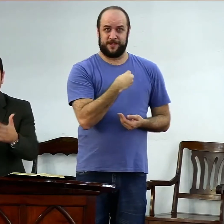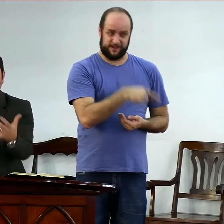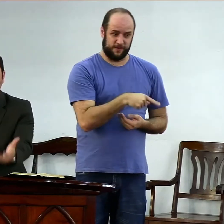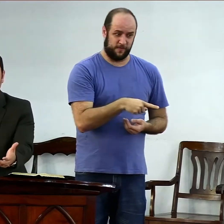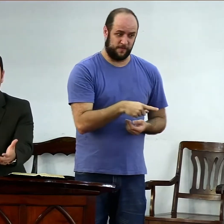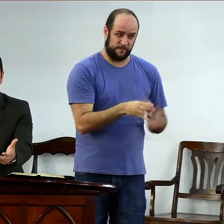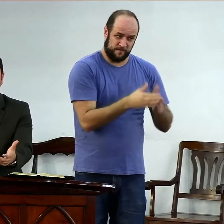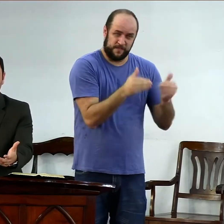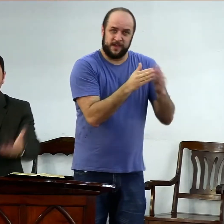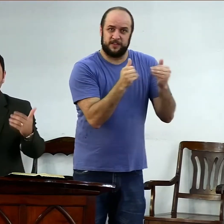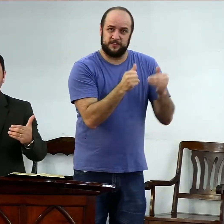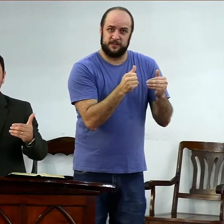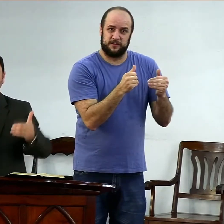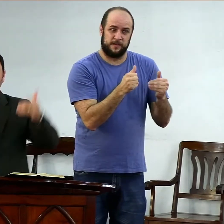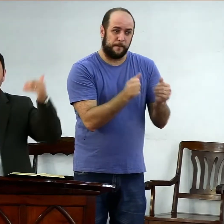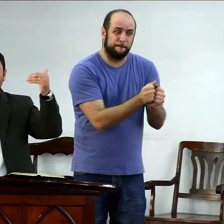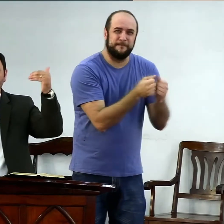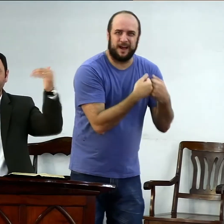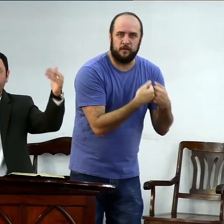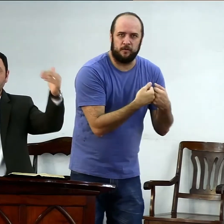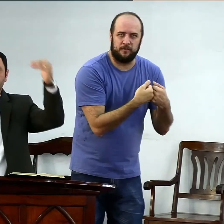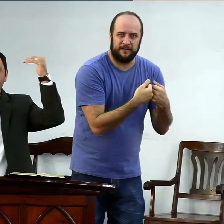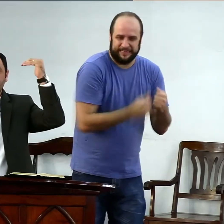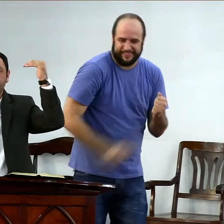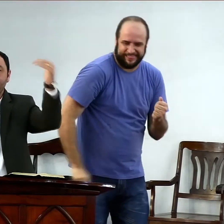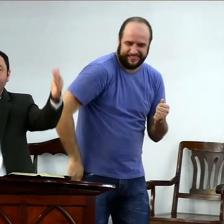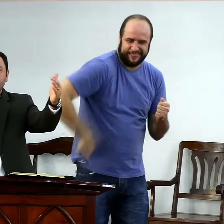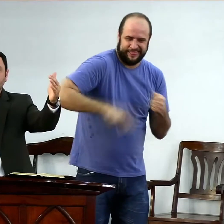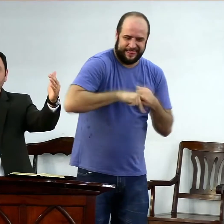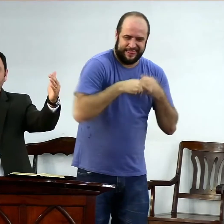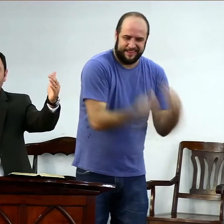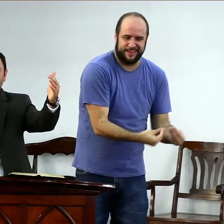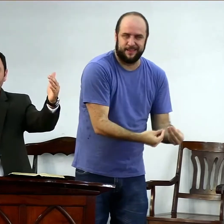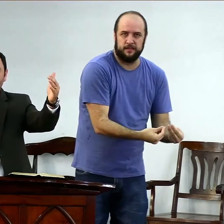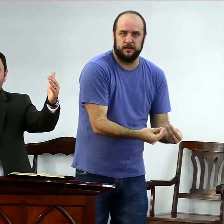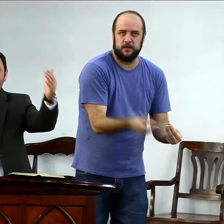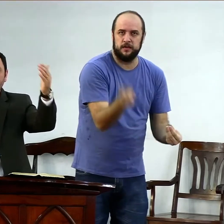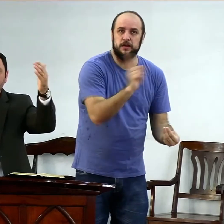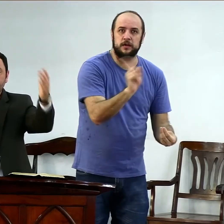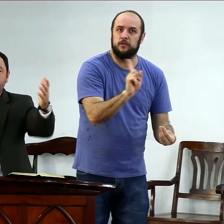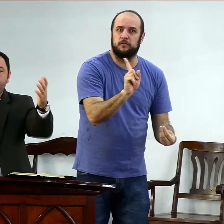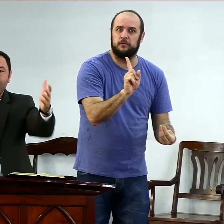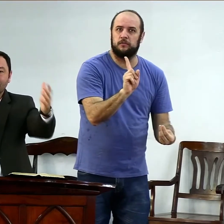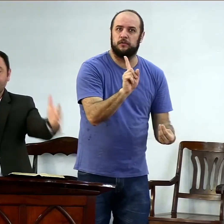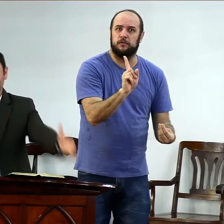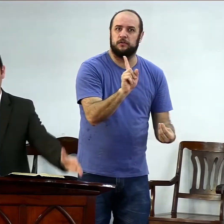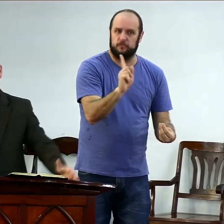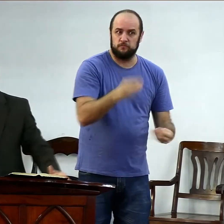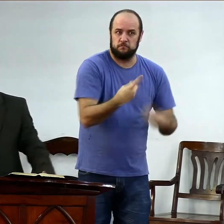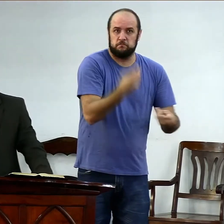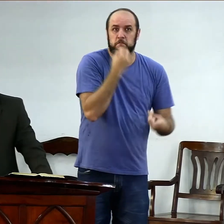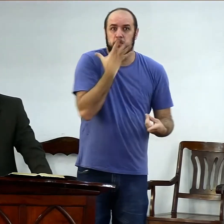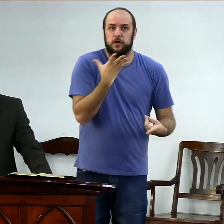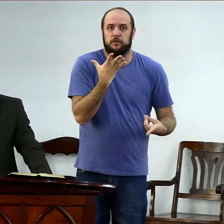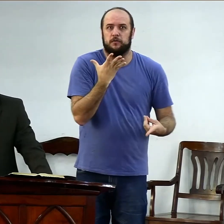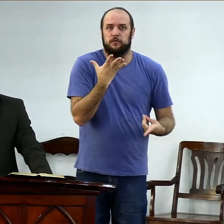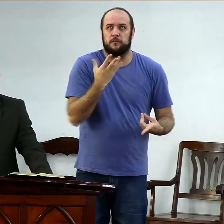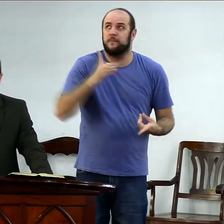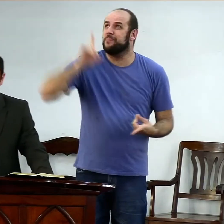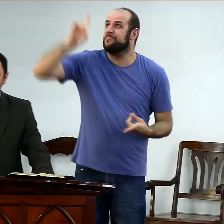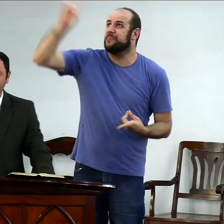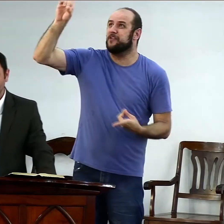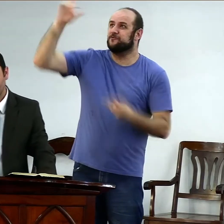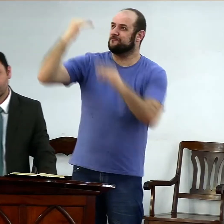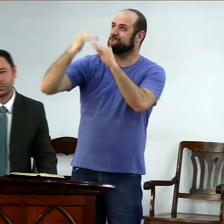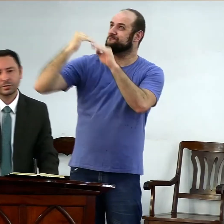a necessidade da sua família, quanto mais o Deus perfeito, que é o seu Pai celestial, Ele